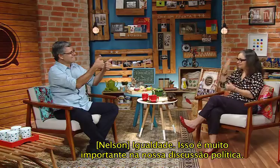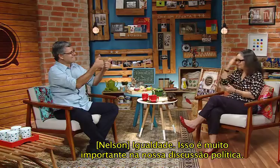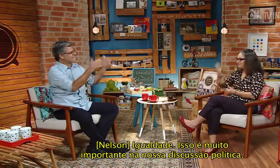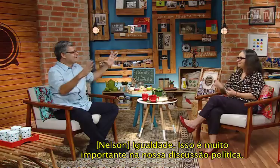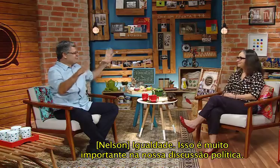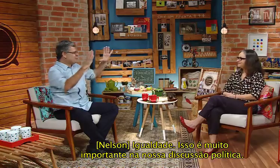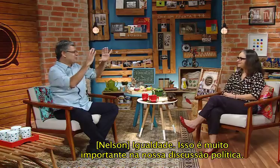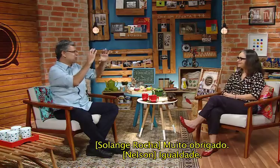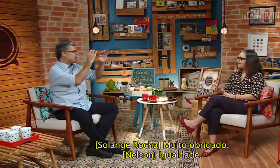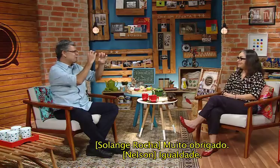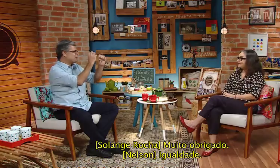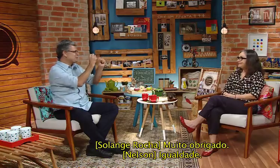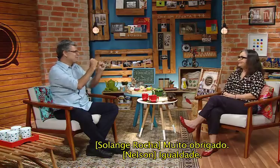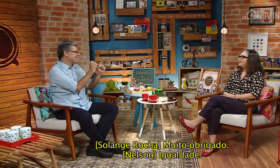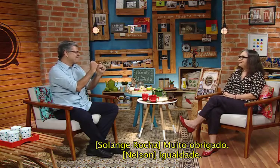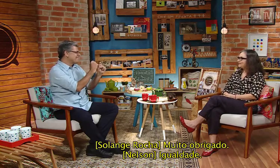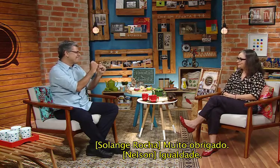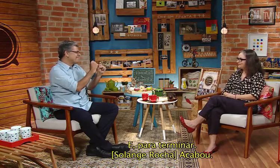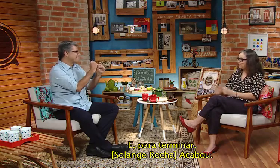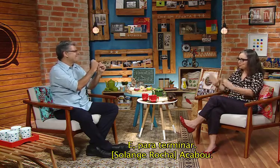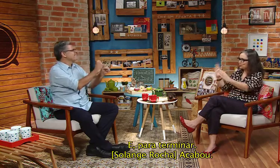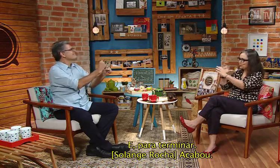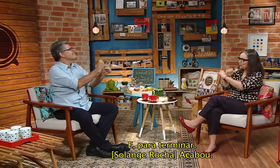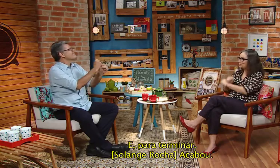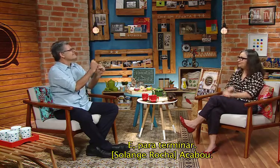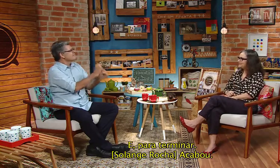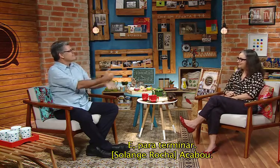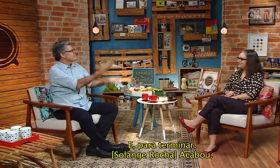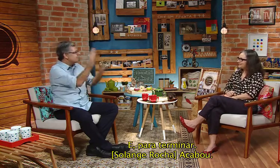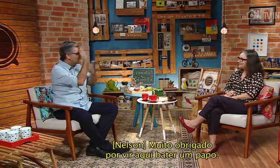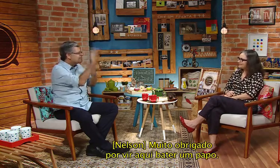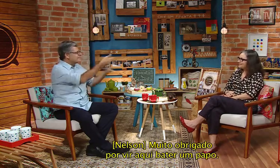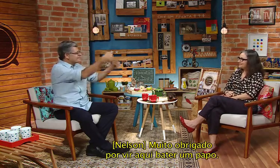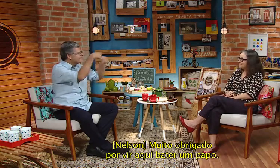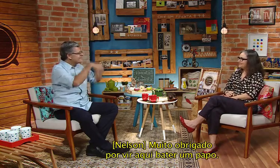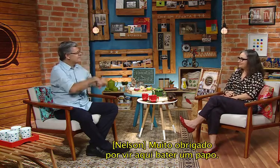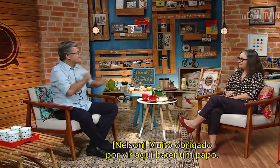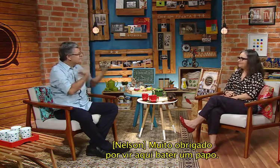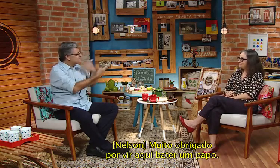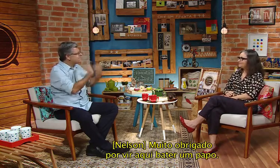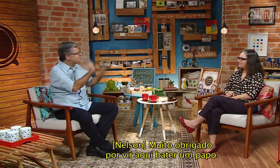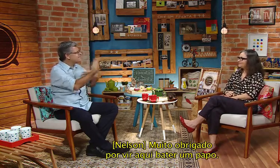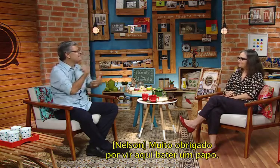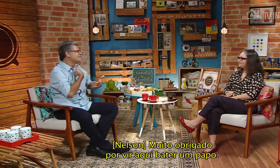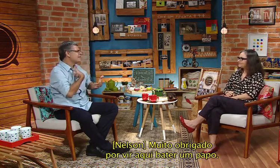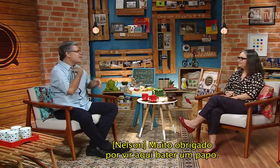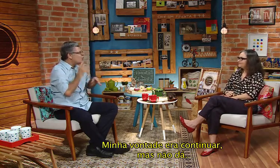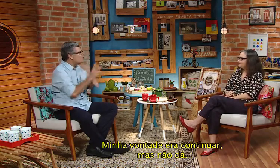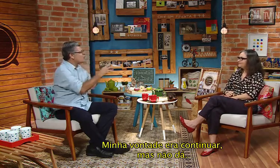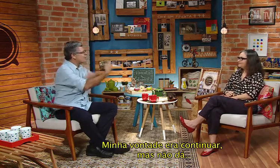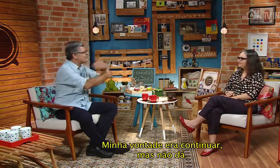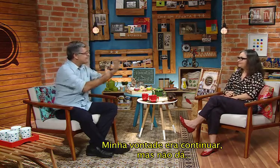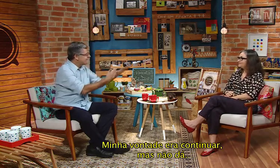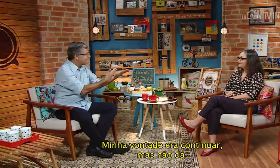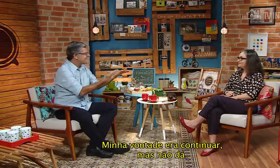discussão política Igualdade E para terminar Acabou Muito obrigado por vir aqui Bater um papo Minha vontade era continuar